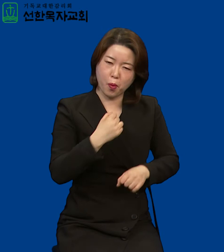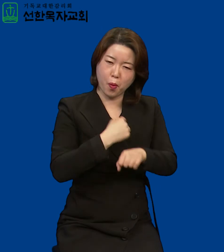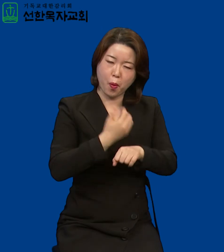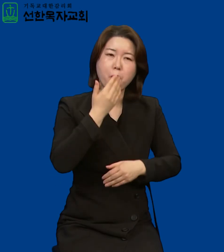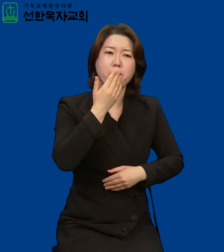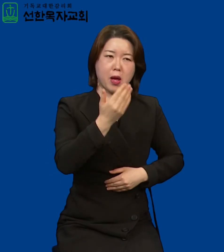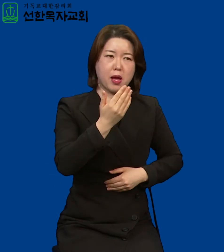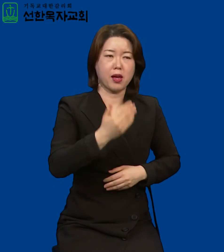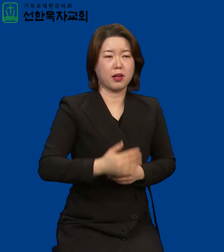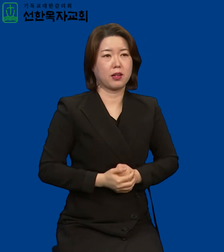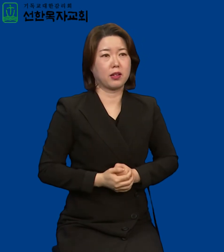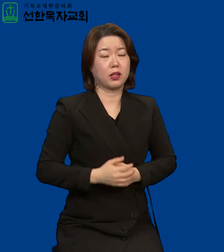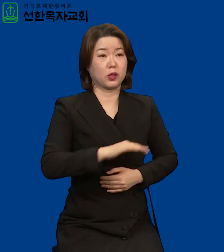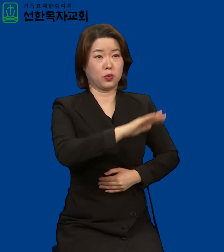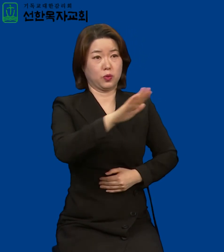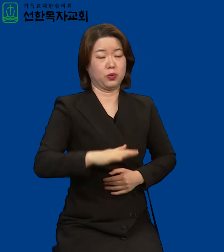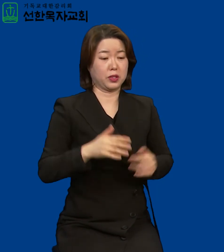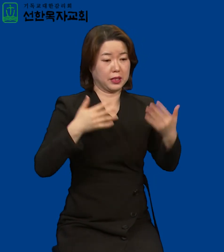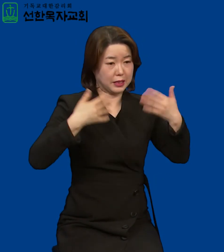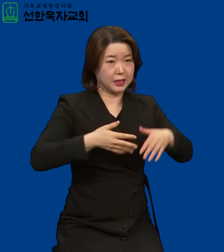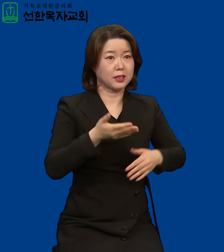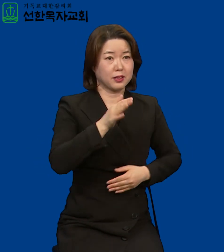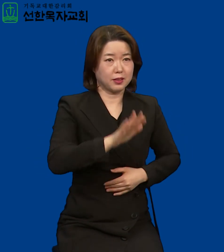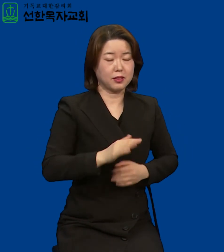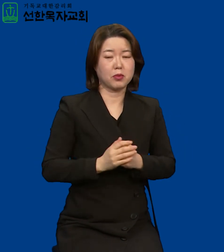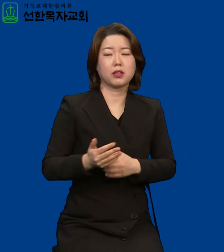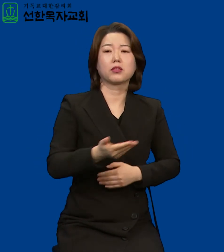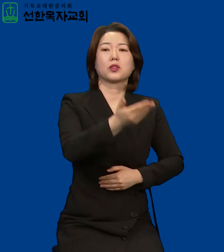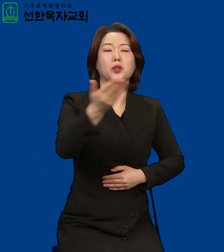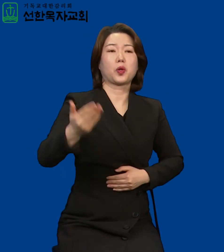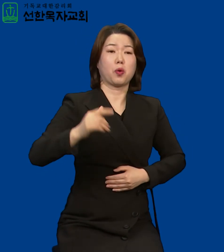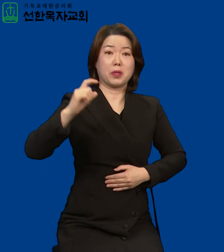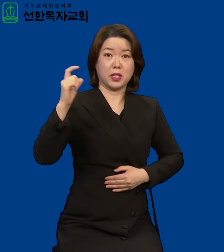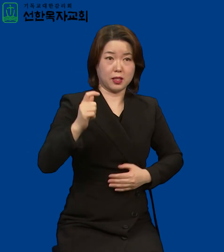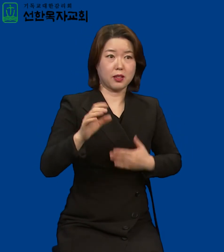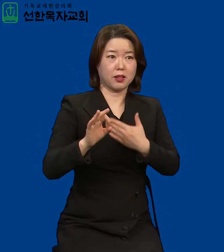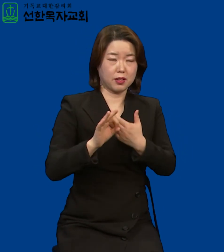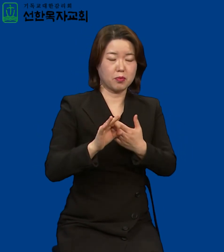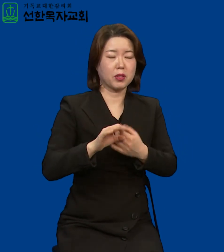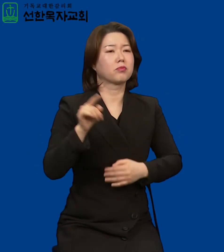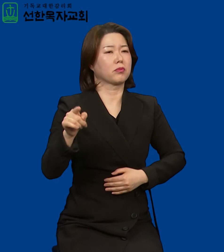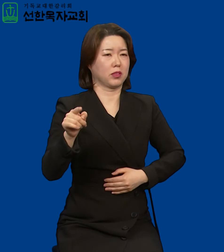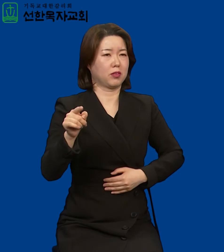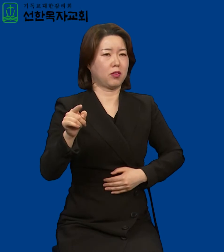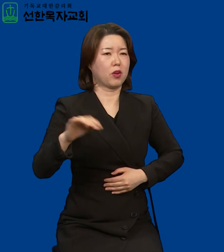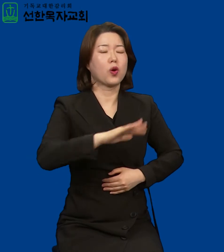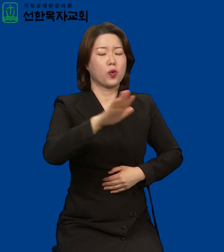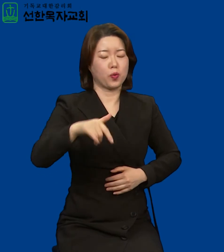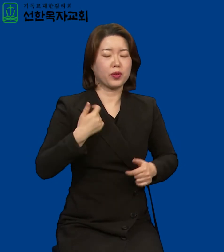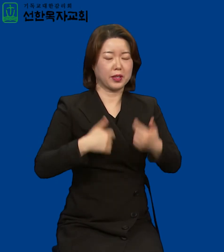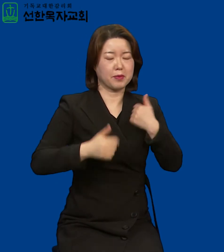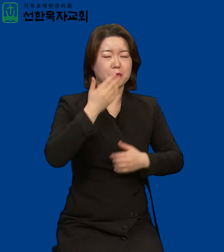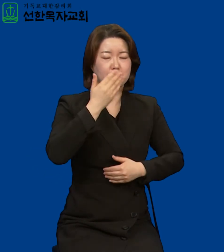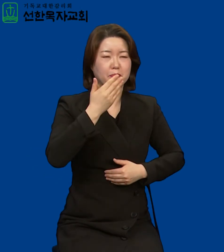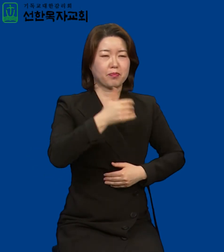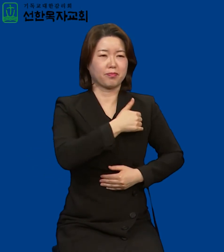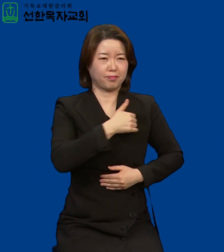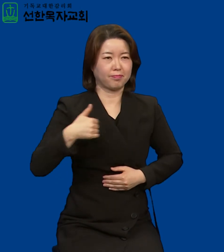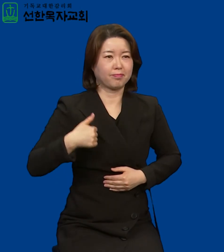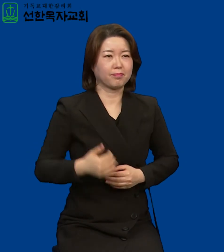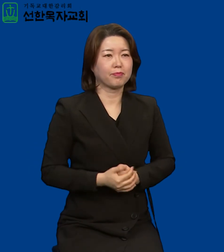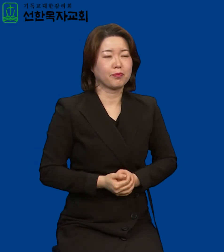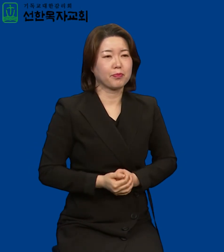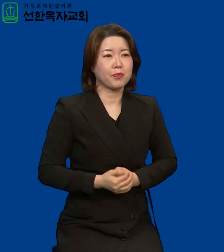수 있습니다. 우리는 약하더라도 여러분이 강하면 그것으로 우리는